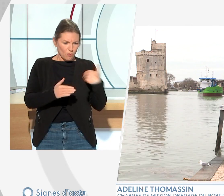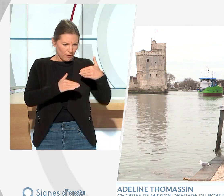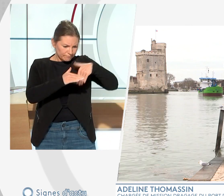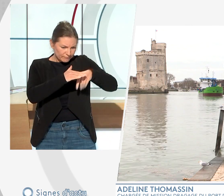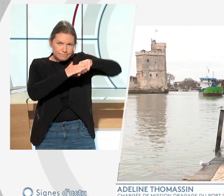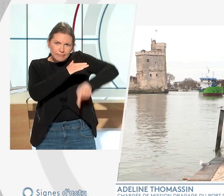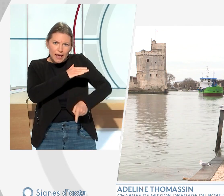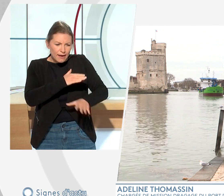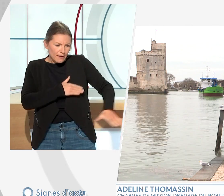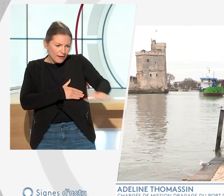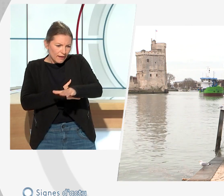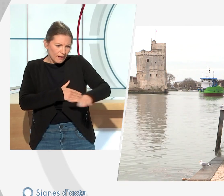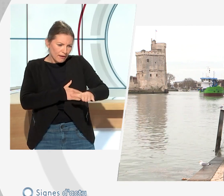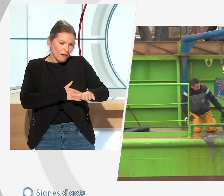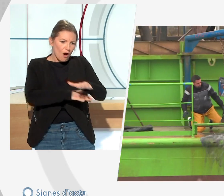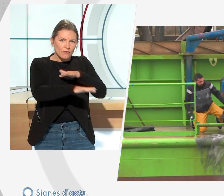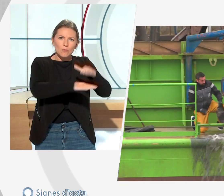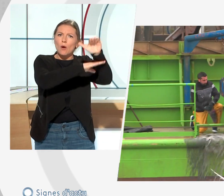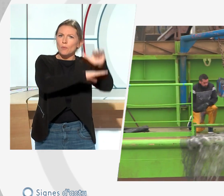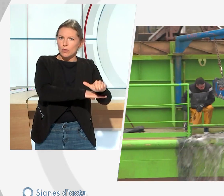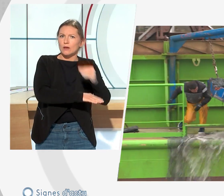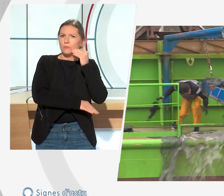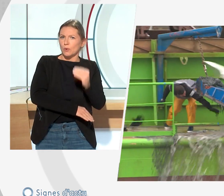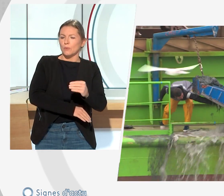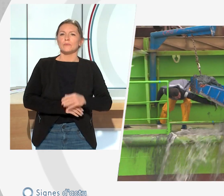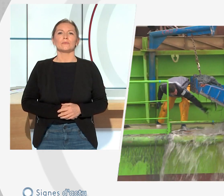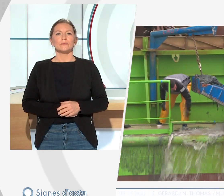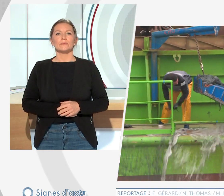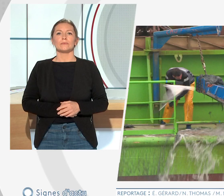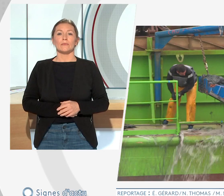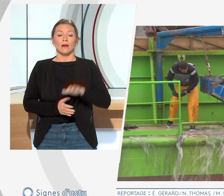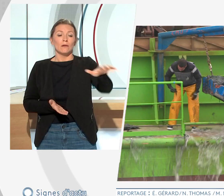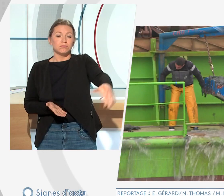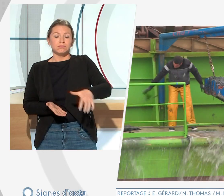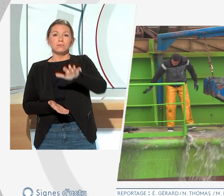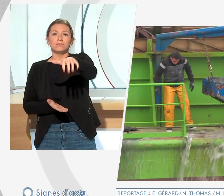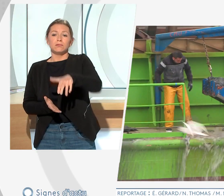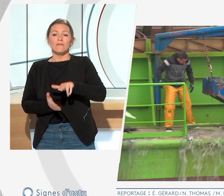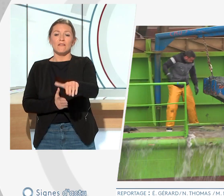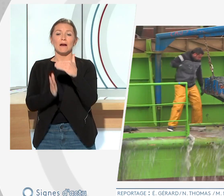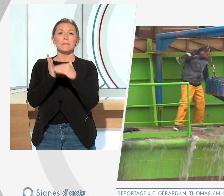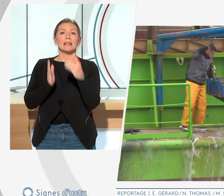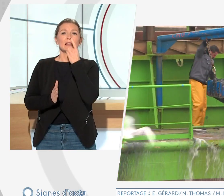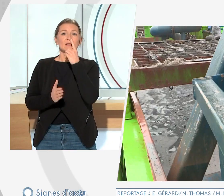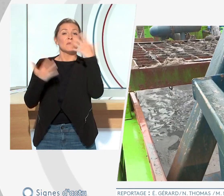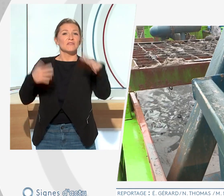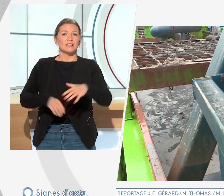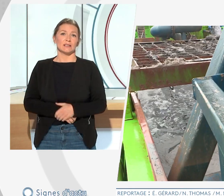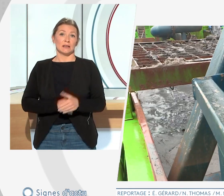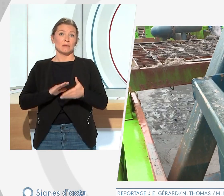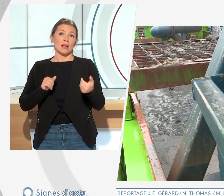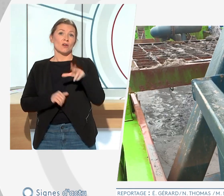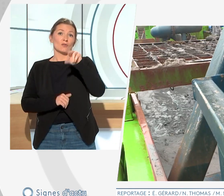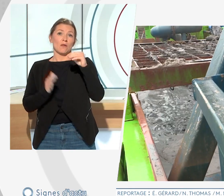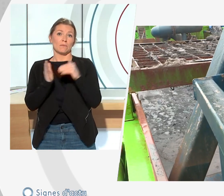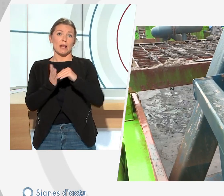n'ayons pas de conséquences sur l'environnement. Le dragage devrait s'achever à la mi-décembre. Plus de 30 000 mètres cubes